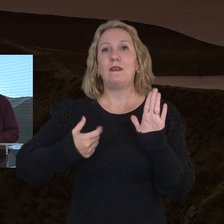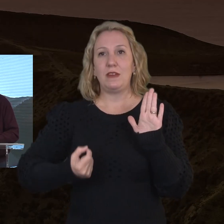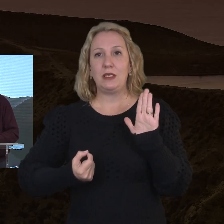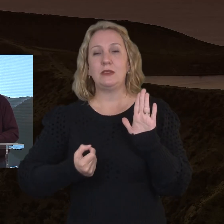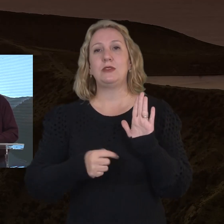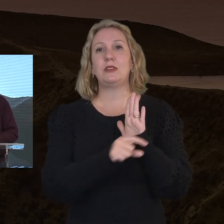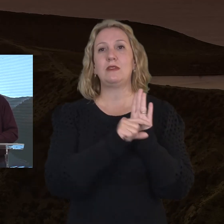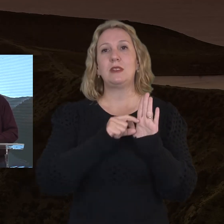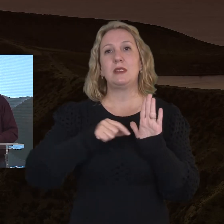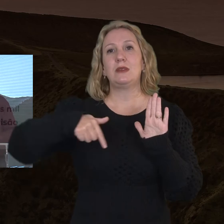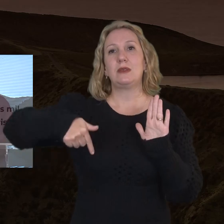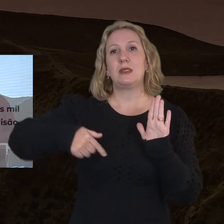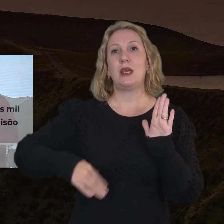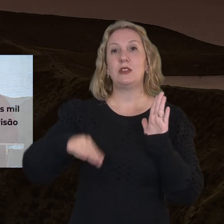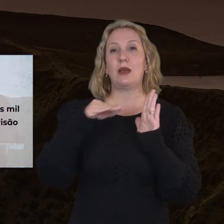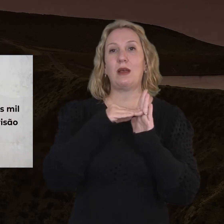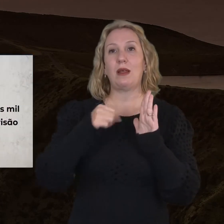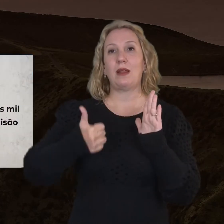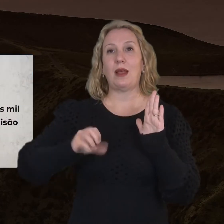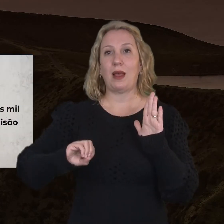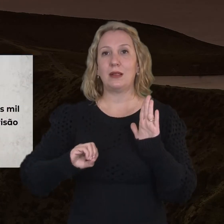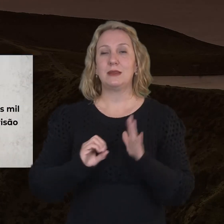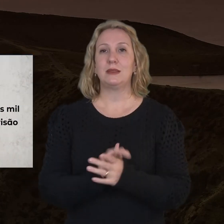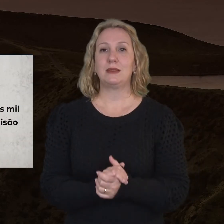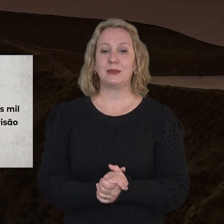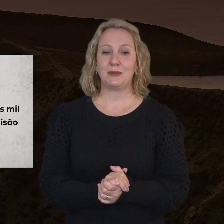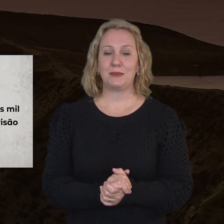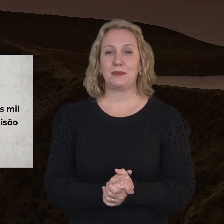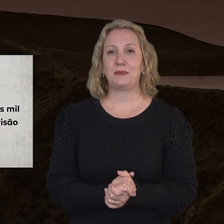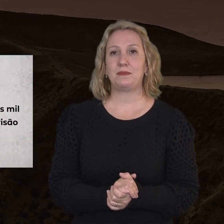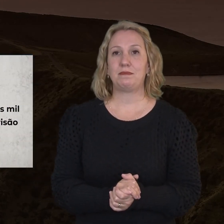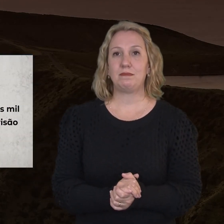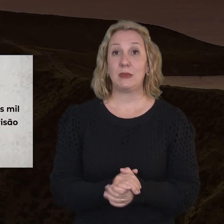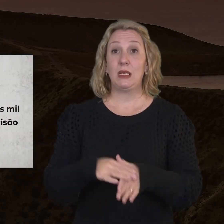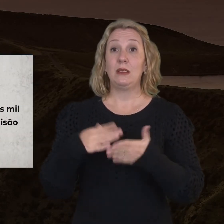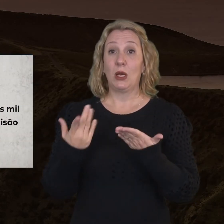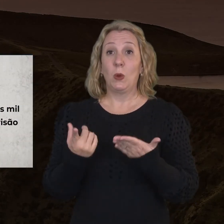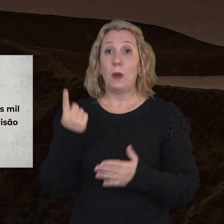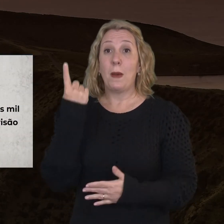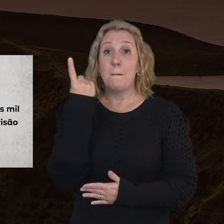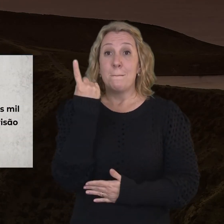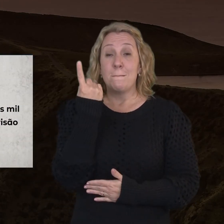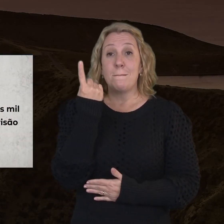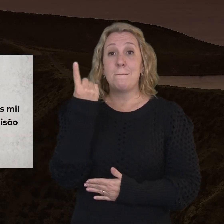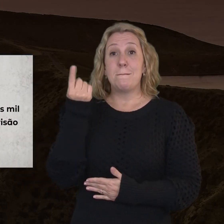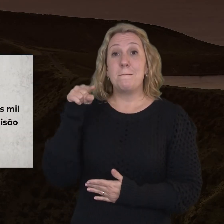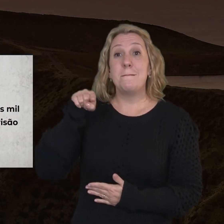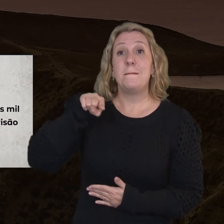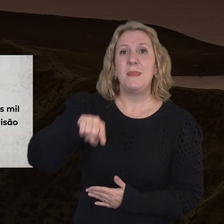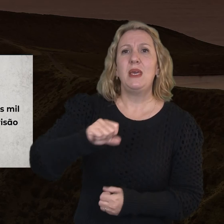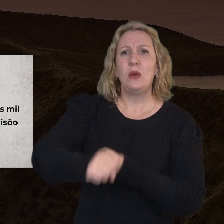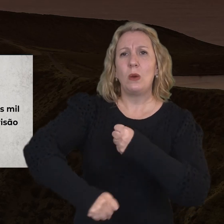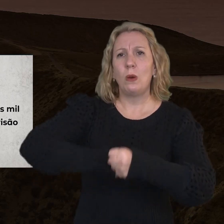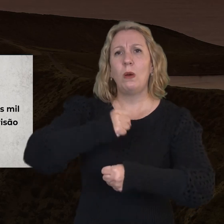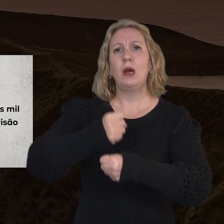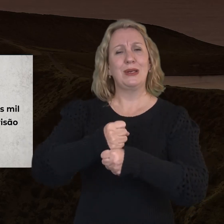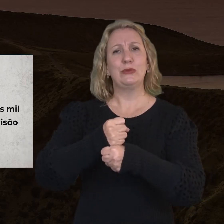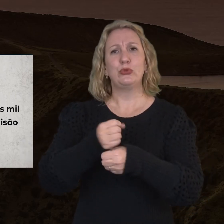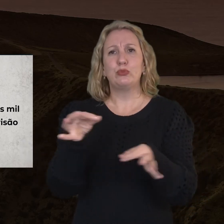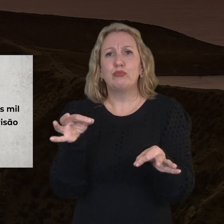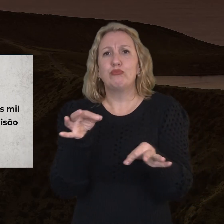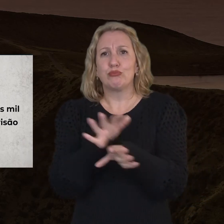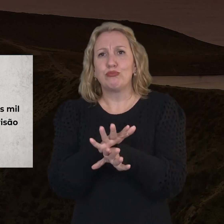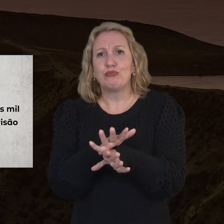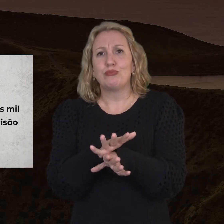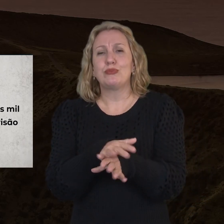quando porém se completarem os mil anos deus aí vai soltar satanás da sua prisão e sairá a seduzir as